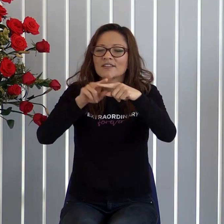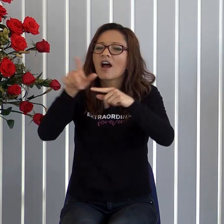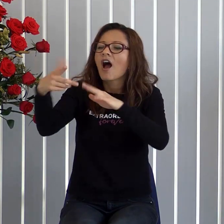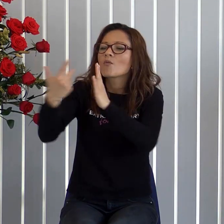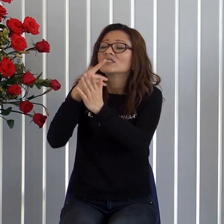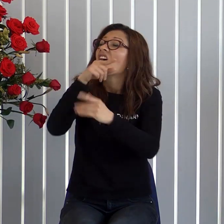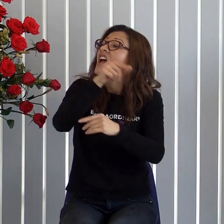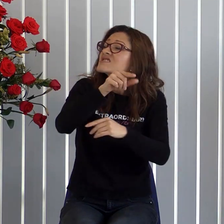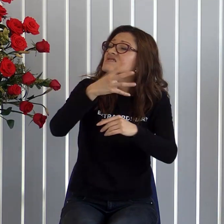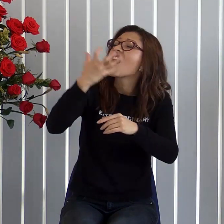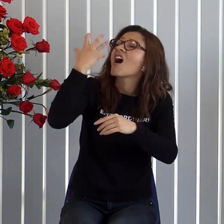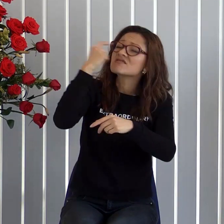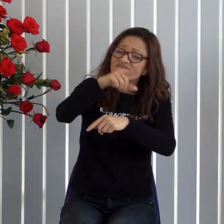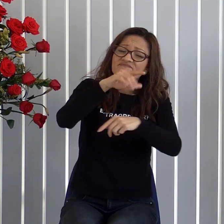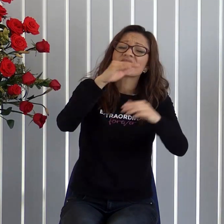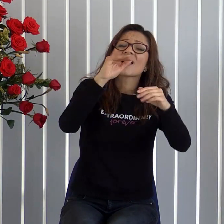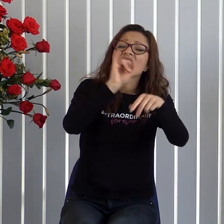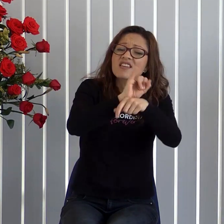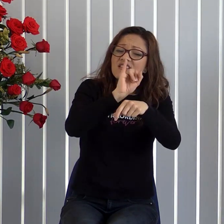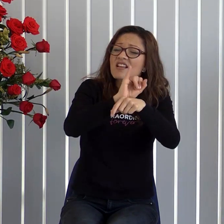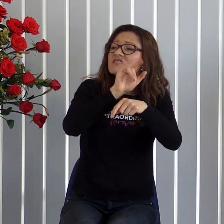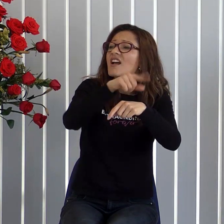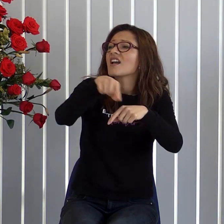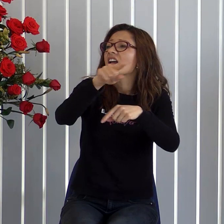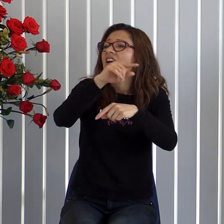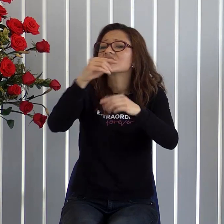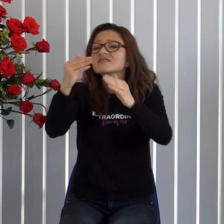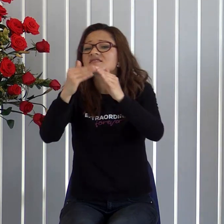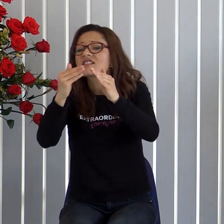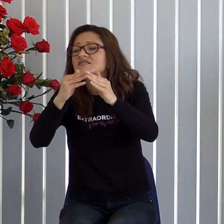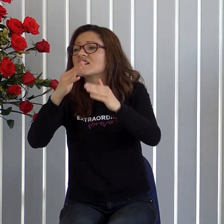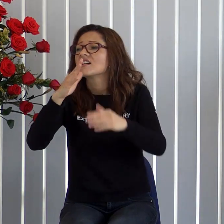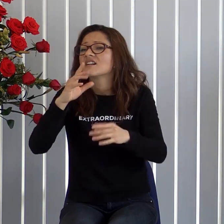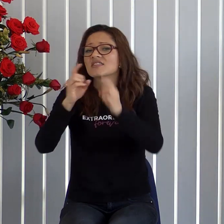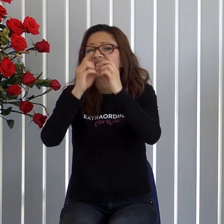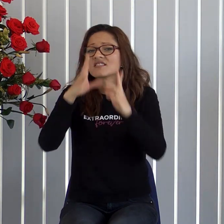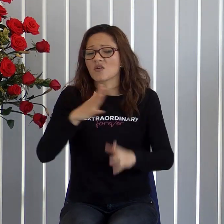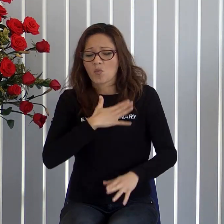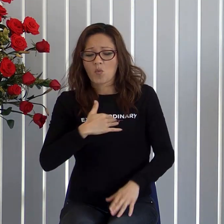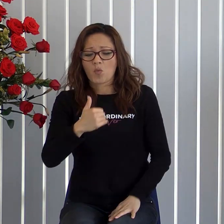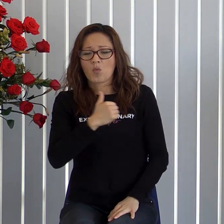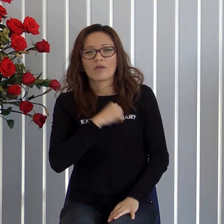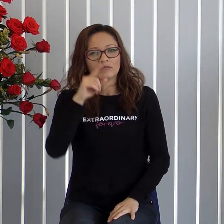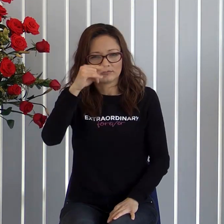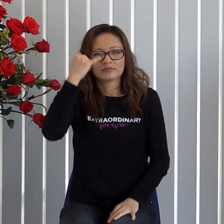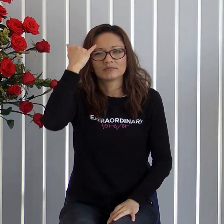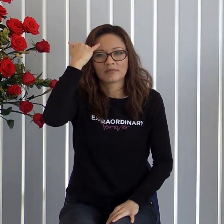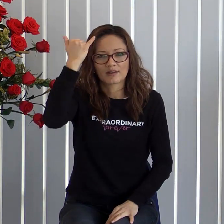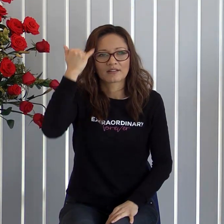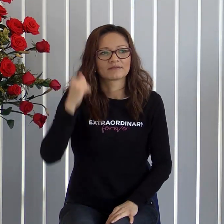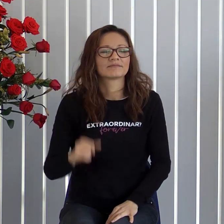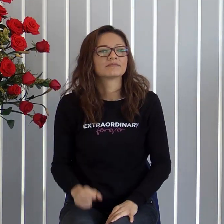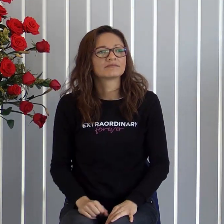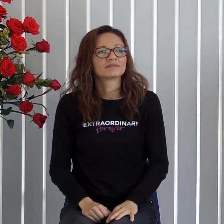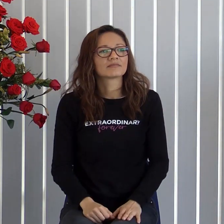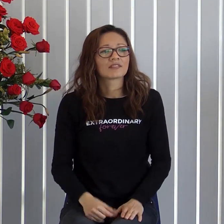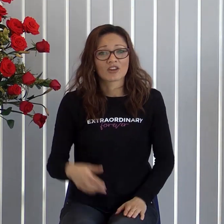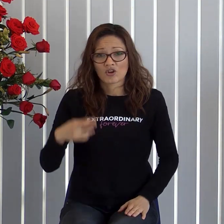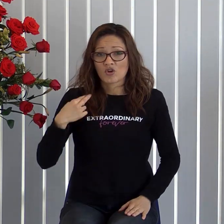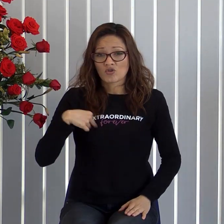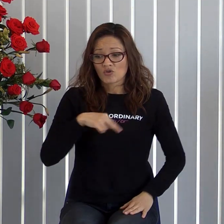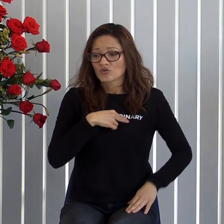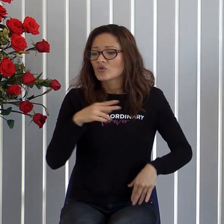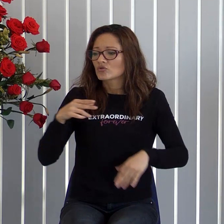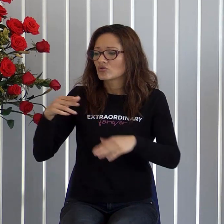la casa del apóstol Juan. Pues créame que los salones de escuela dominical nuestros son más grandes